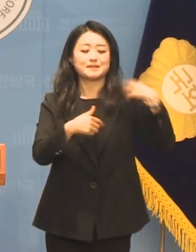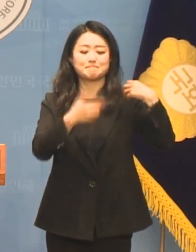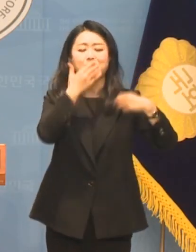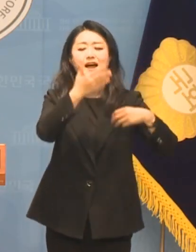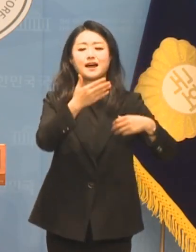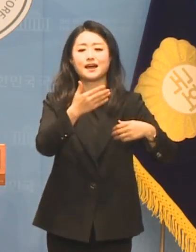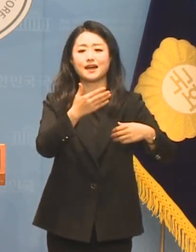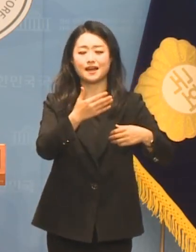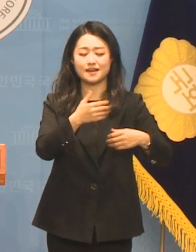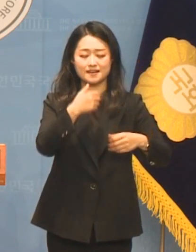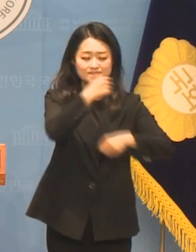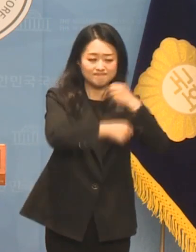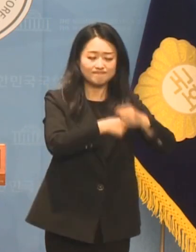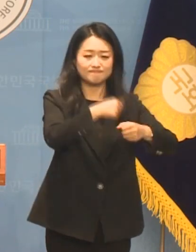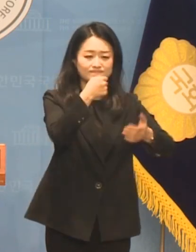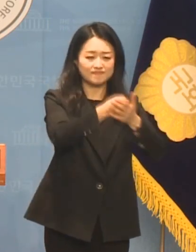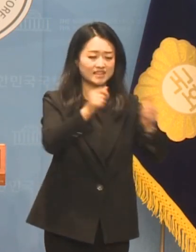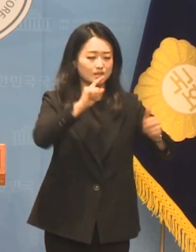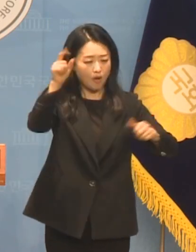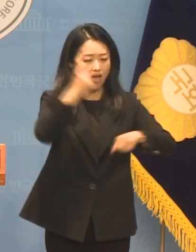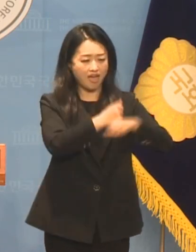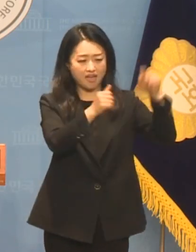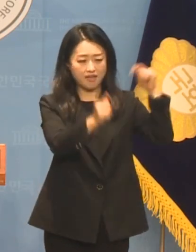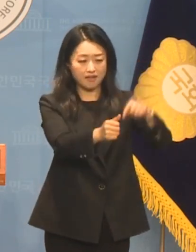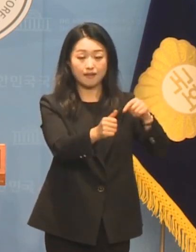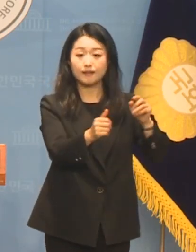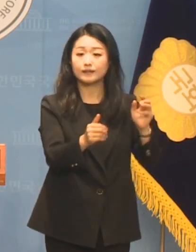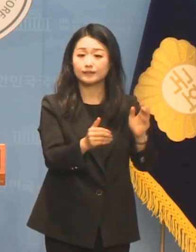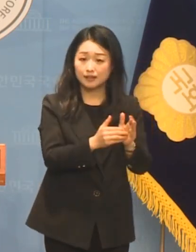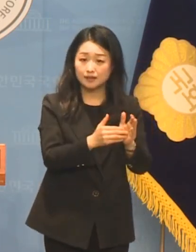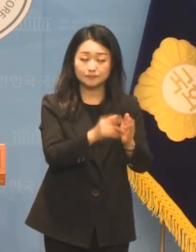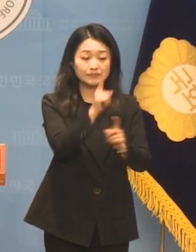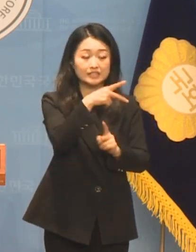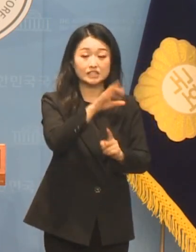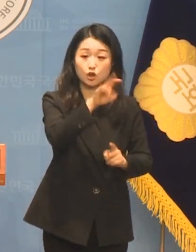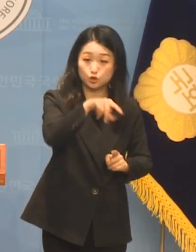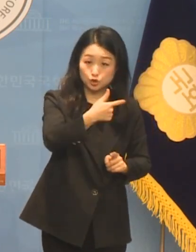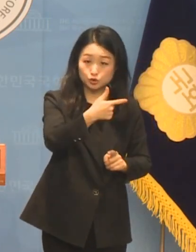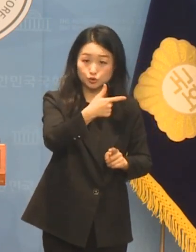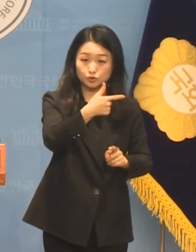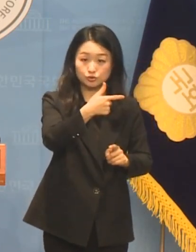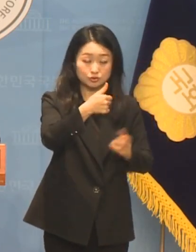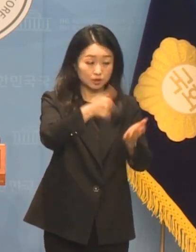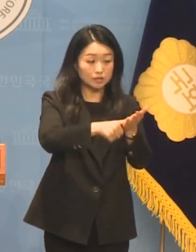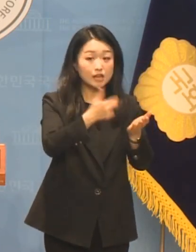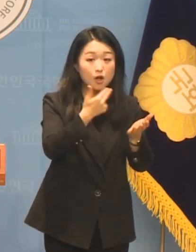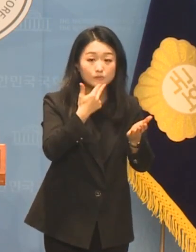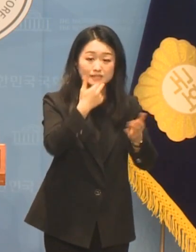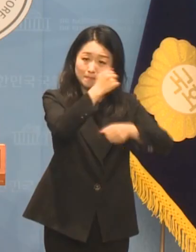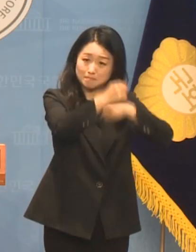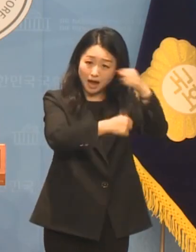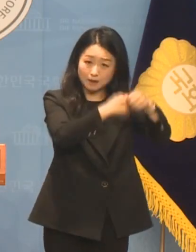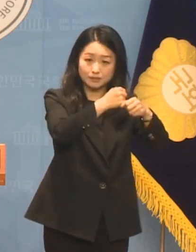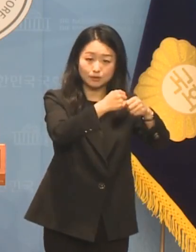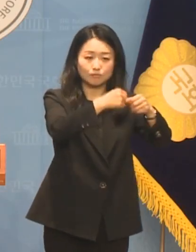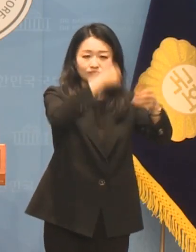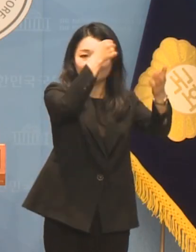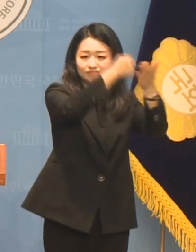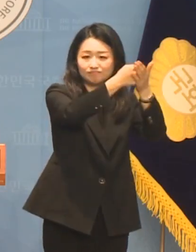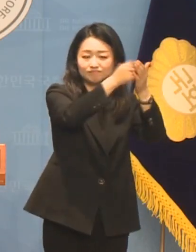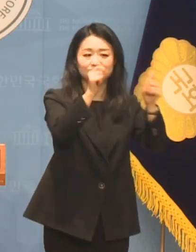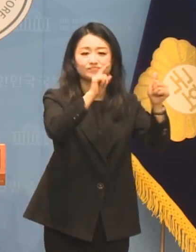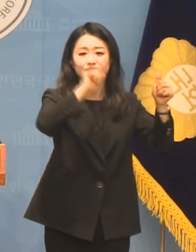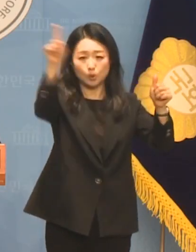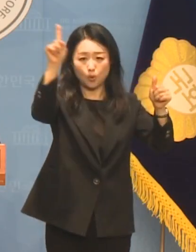책임지고 결정한다. 기소하라고 지시하여 이성윤 검사장의 결재도 없이 이 사건을 전격